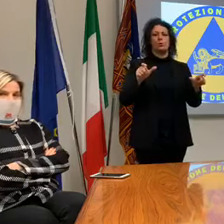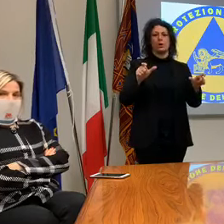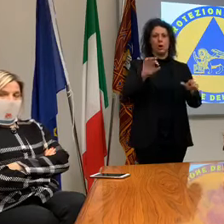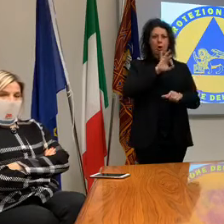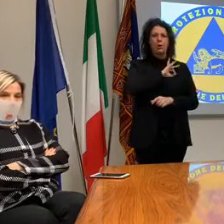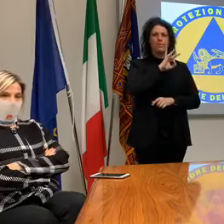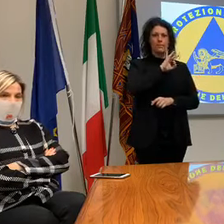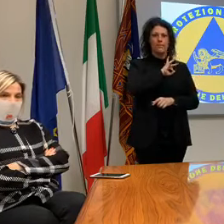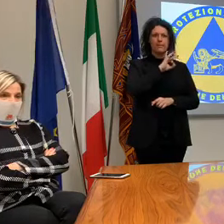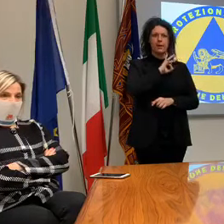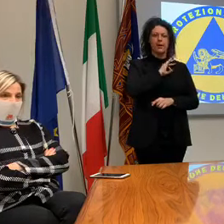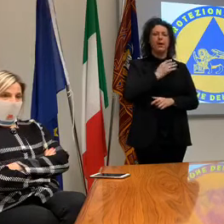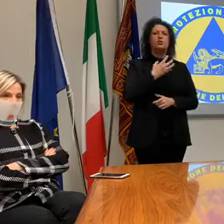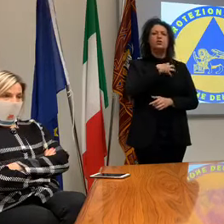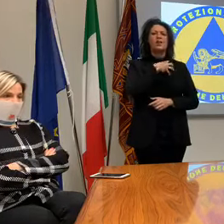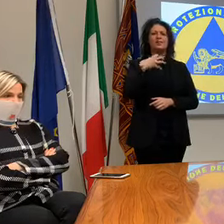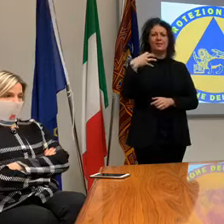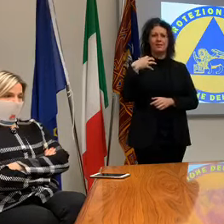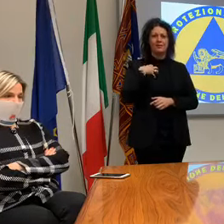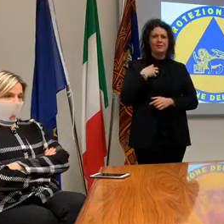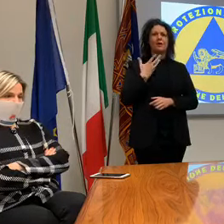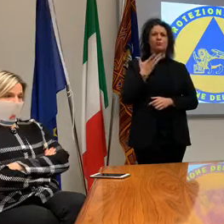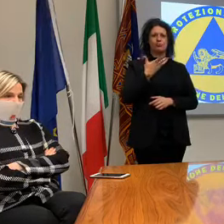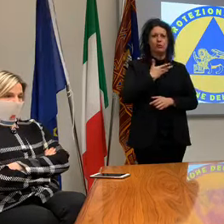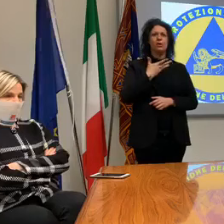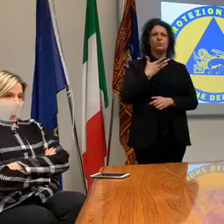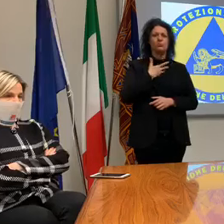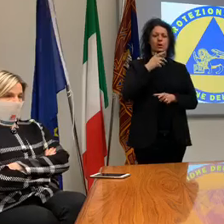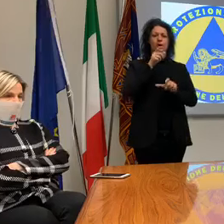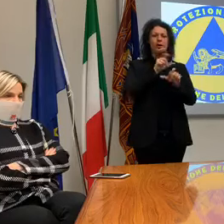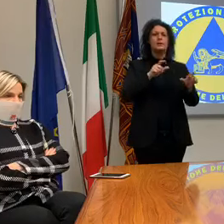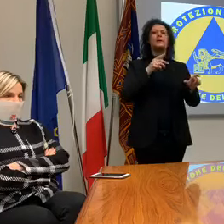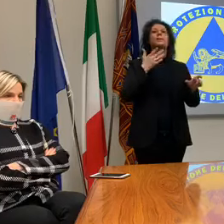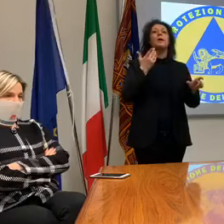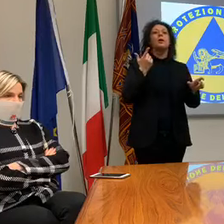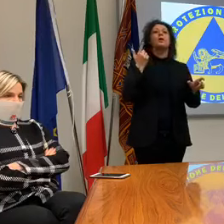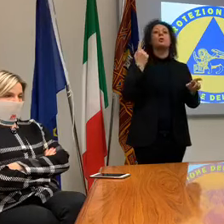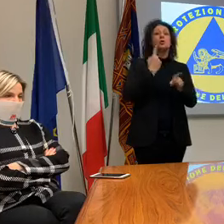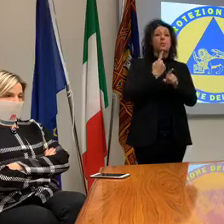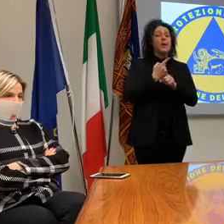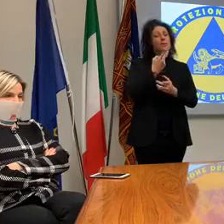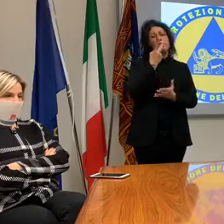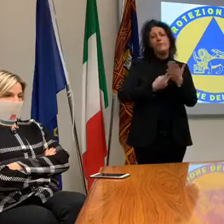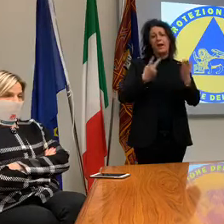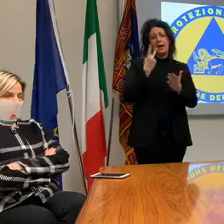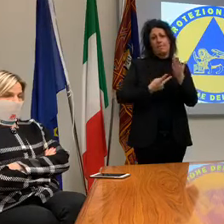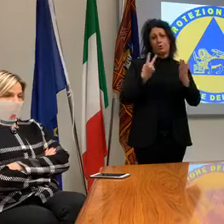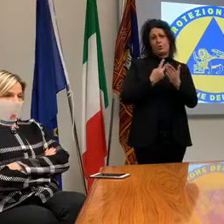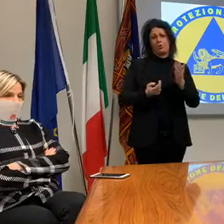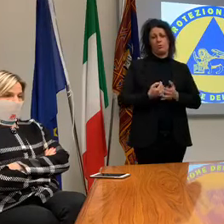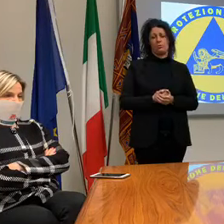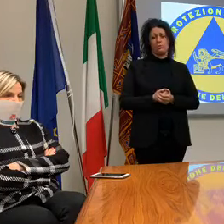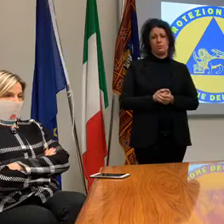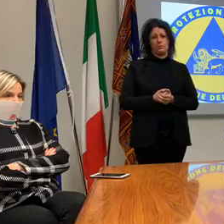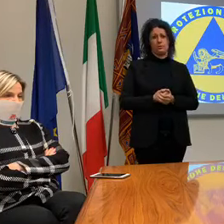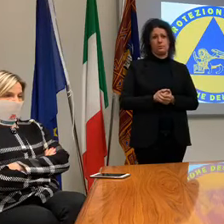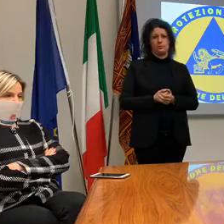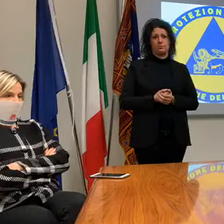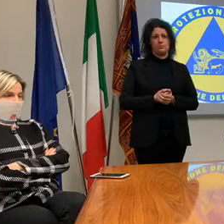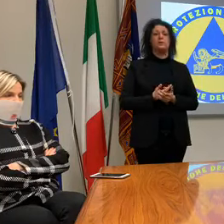non c'è evidenza scientifica. Bene, se non c'è evidenza scientifica vuol dire che nessuno l'ha sperimentato. Allora lo sperimentiamo noi. Oppure